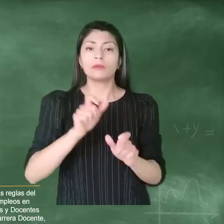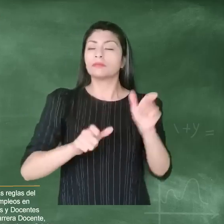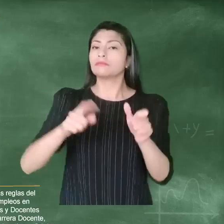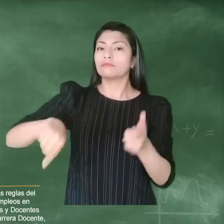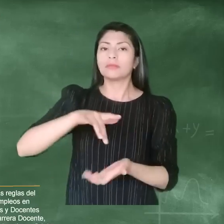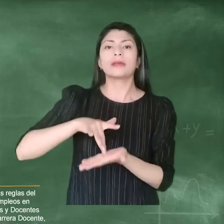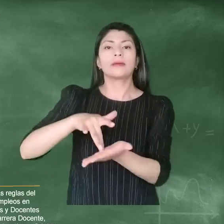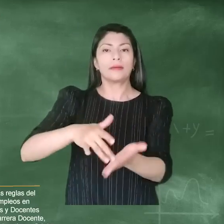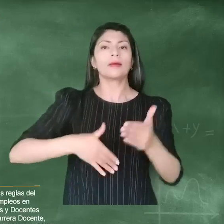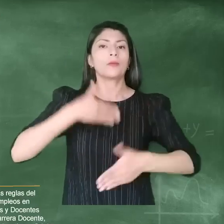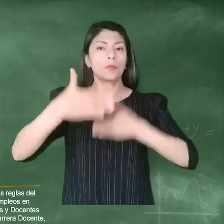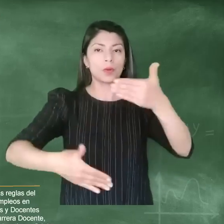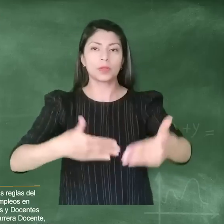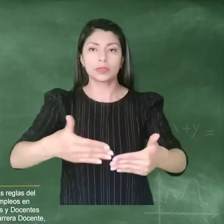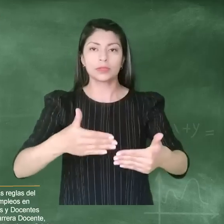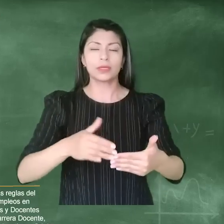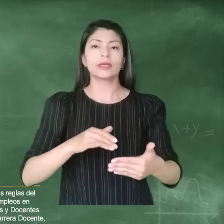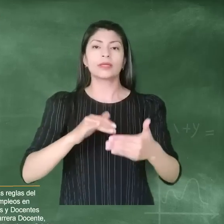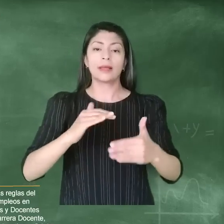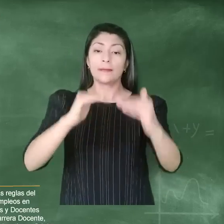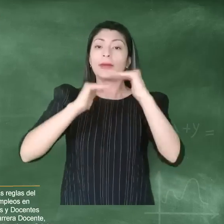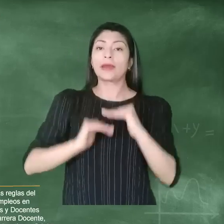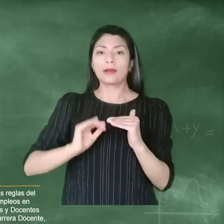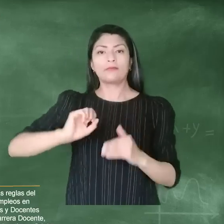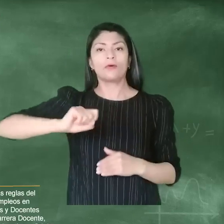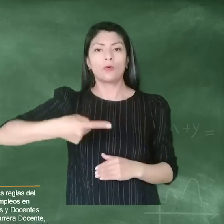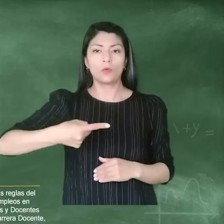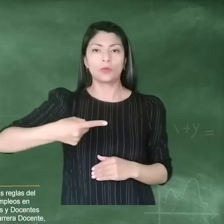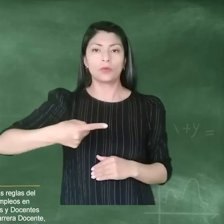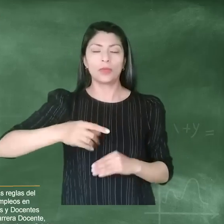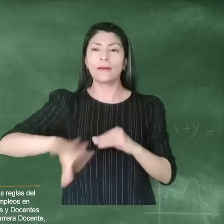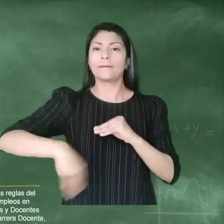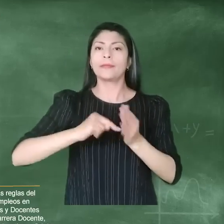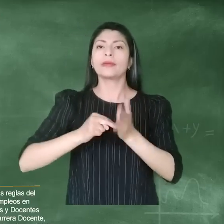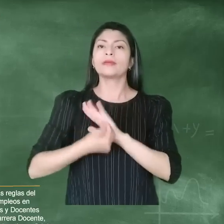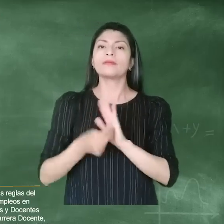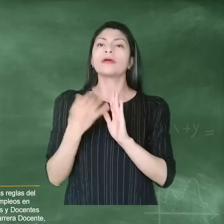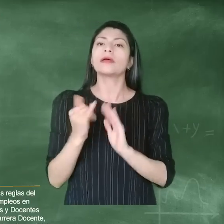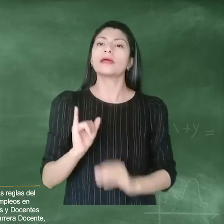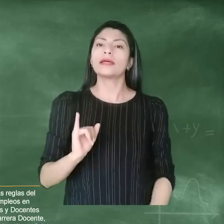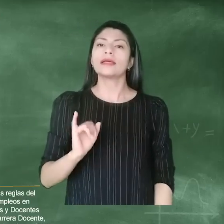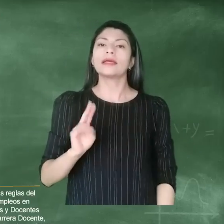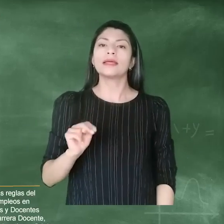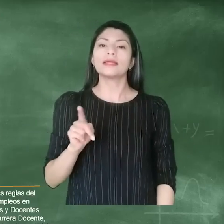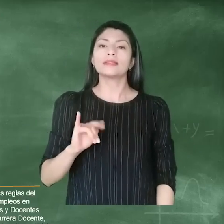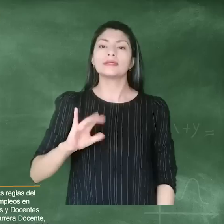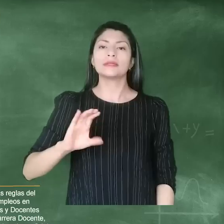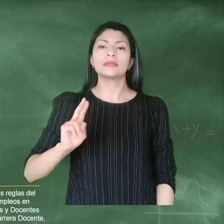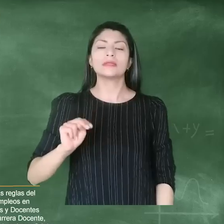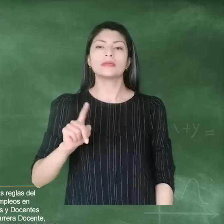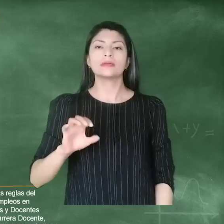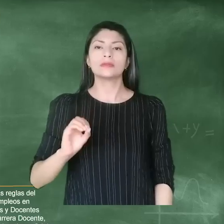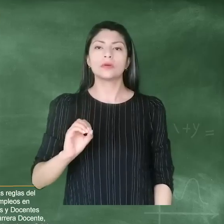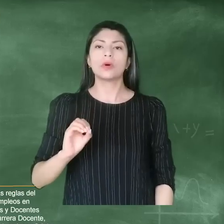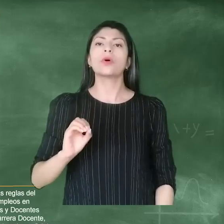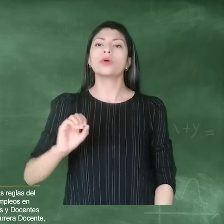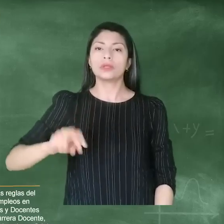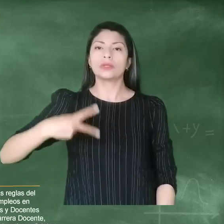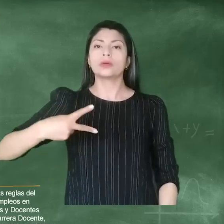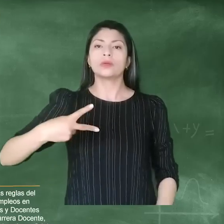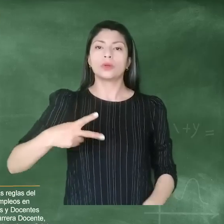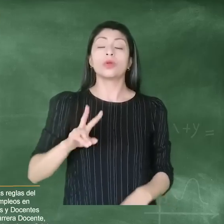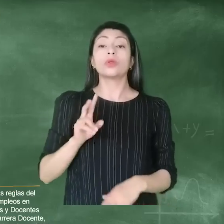participación que hagan los aspirantes a este proceso. Parágrafo 1. de conformidad con el inciso segundo